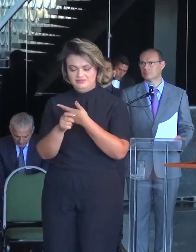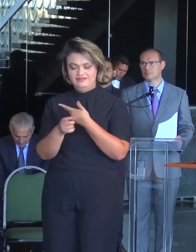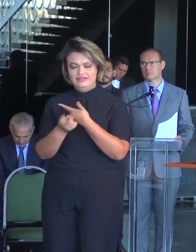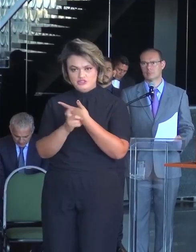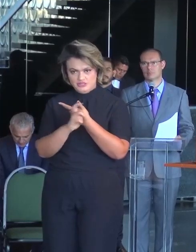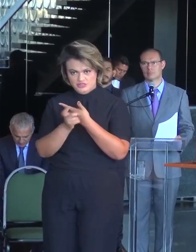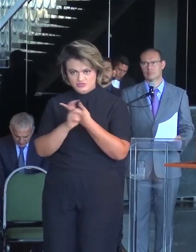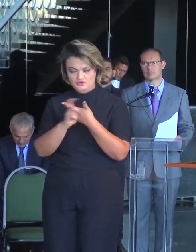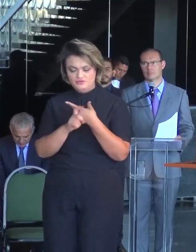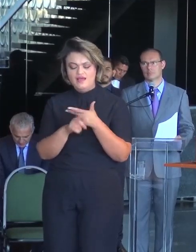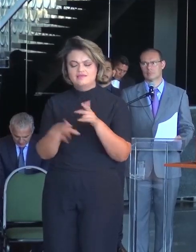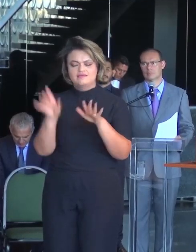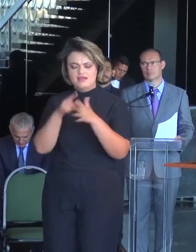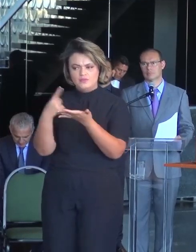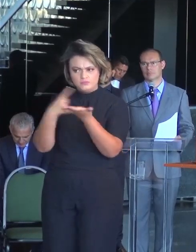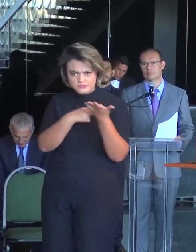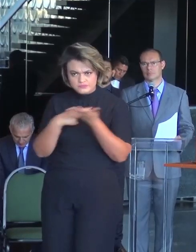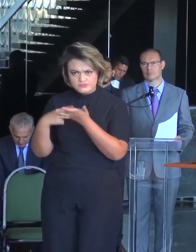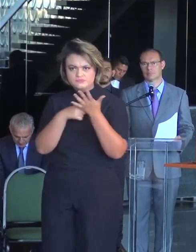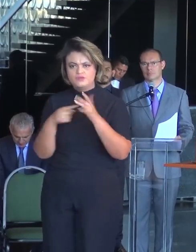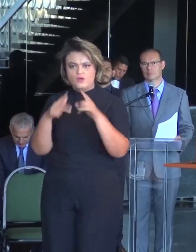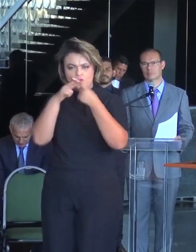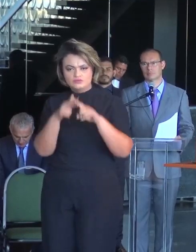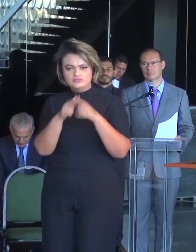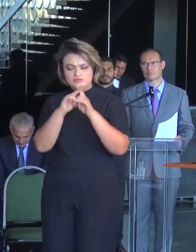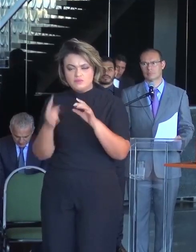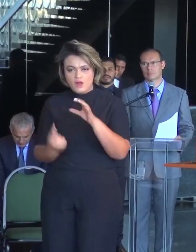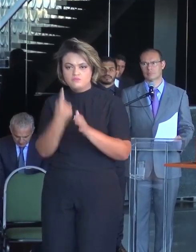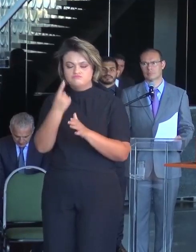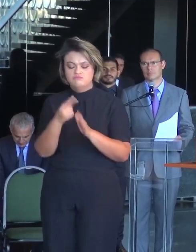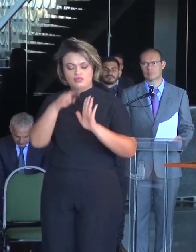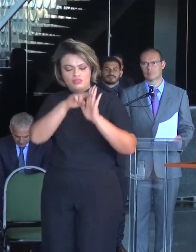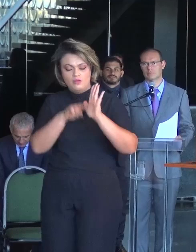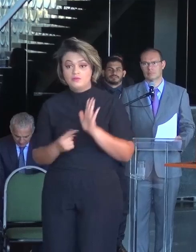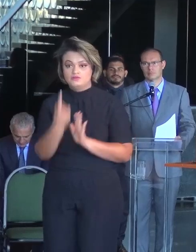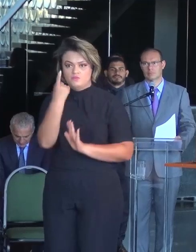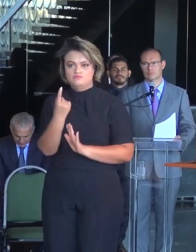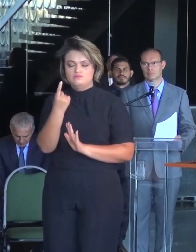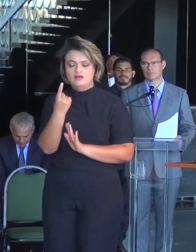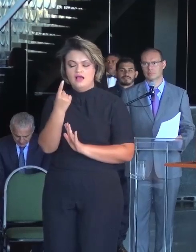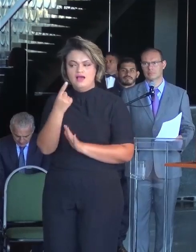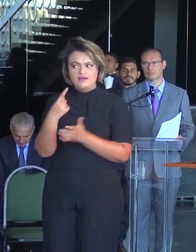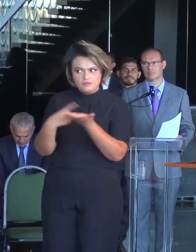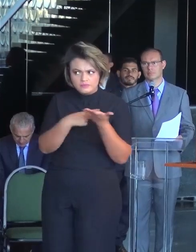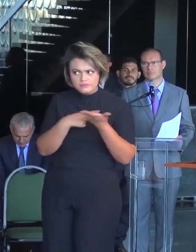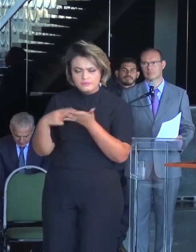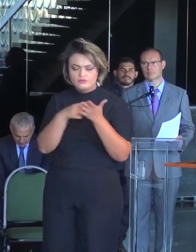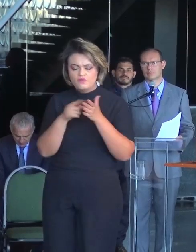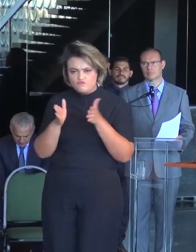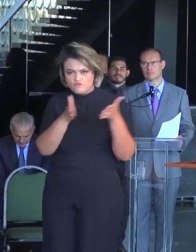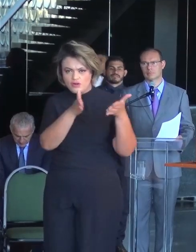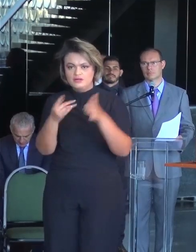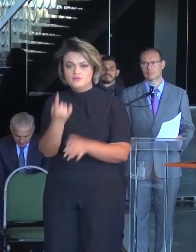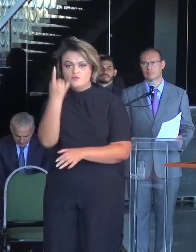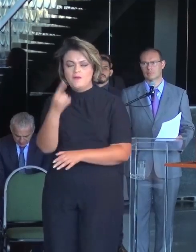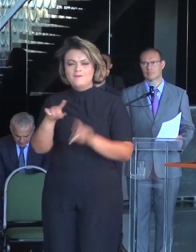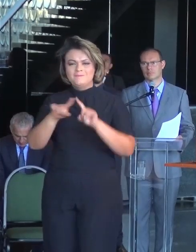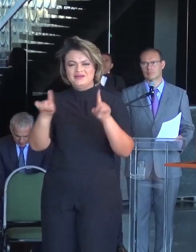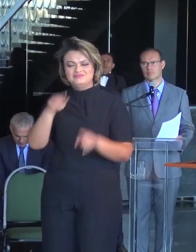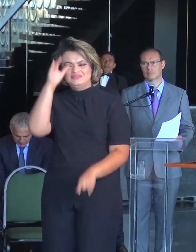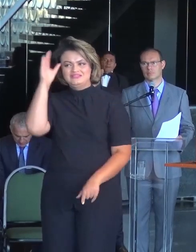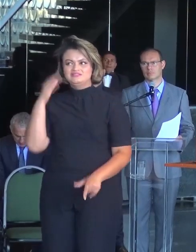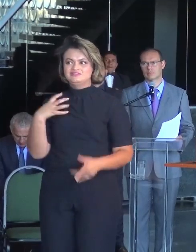a compilação, o acerto, o ajuste, a unificação das normas, houve um direcionamento, mas o consumidor ainda